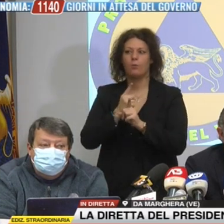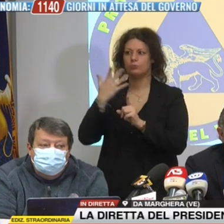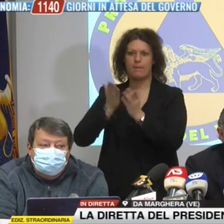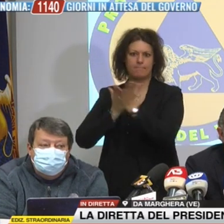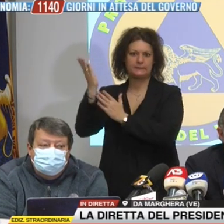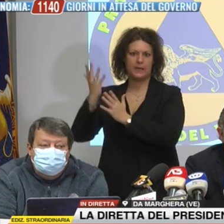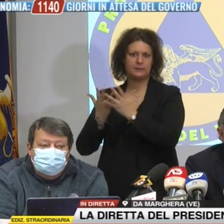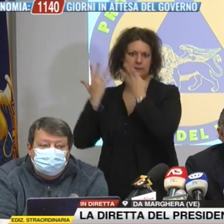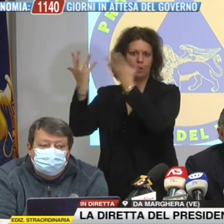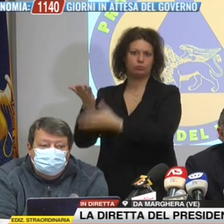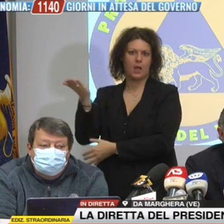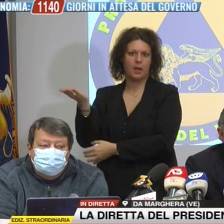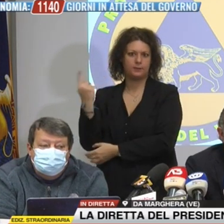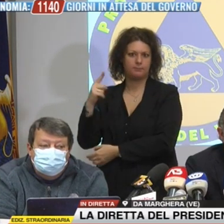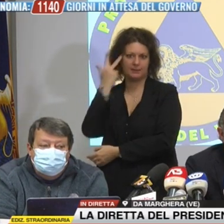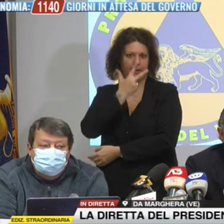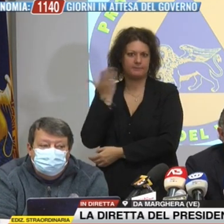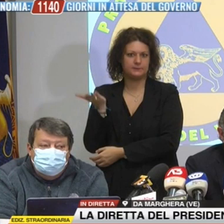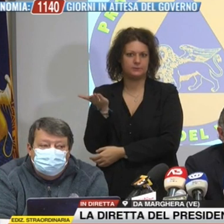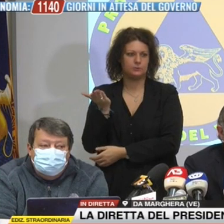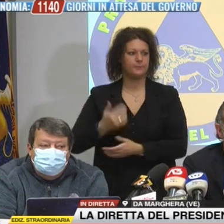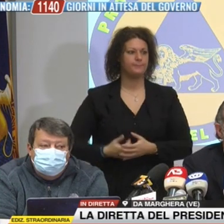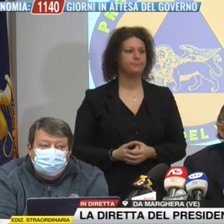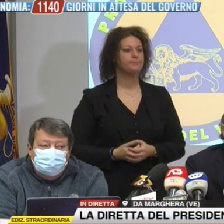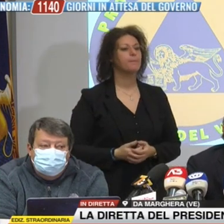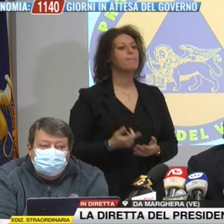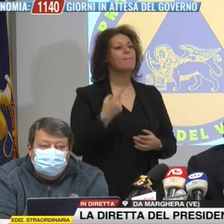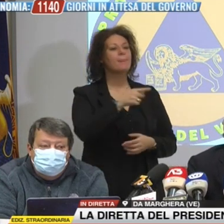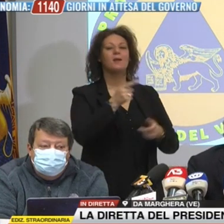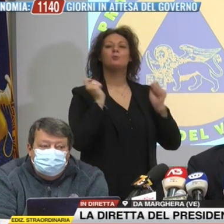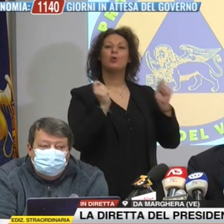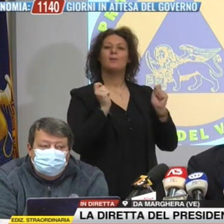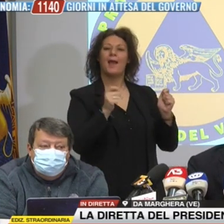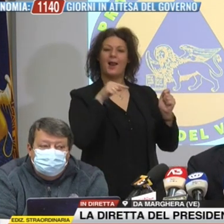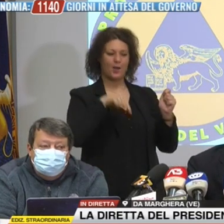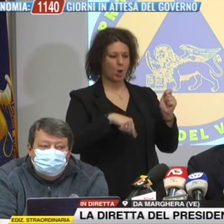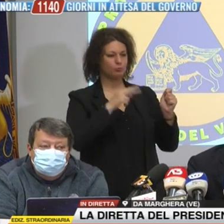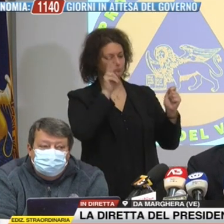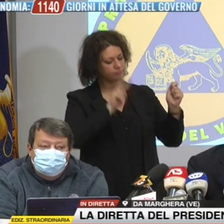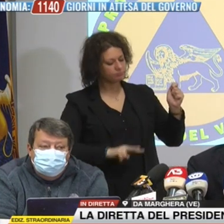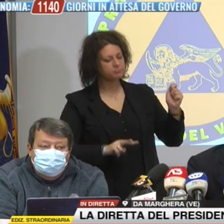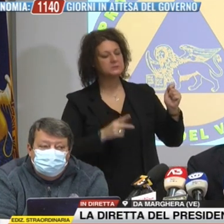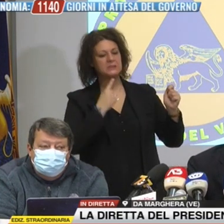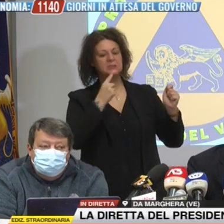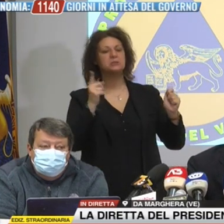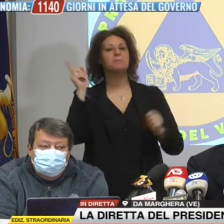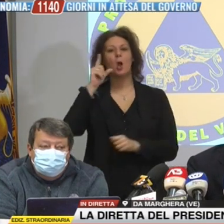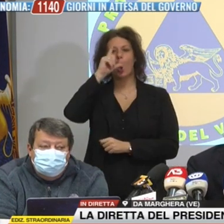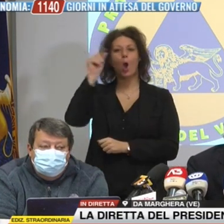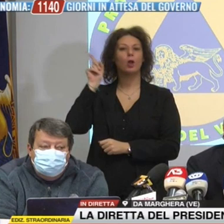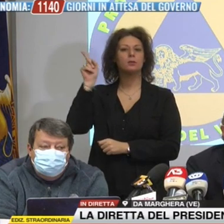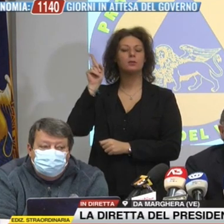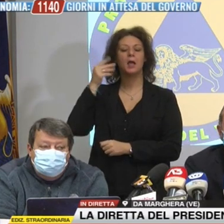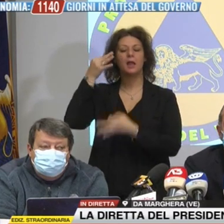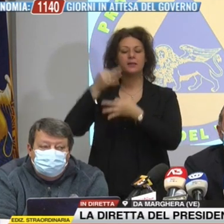sul serio. Cioè, oggi i giornali raccontano appunto l'idea del Presidente Conte di affidarsi ad un gruppo di super manager,